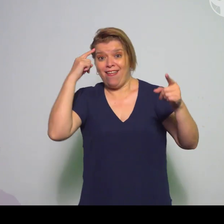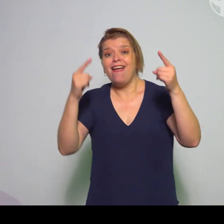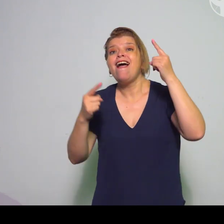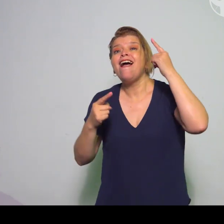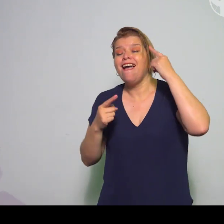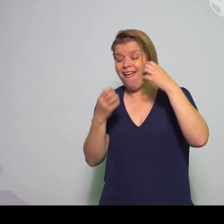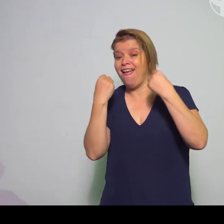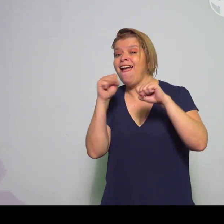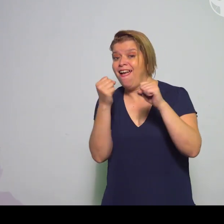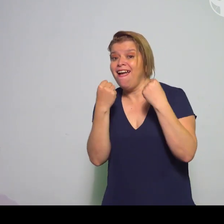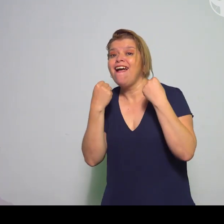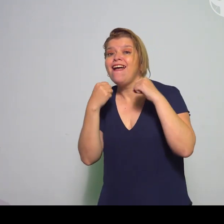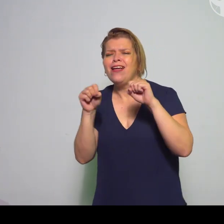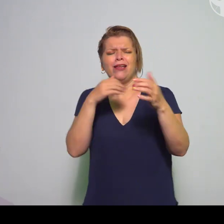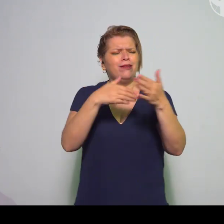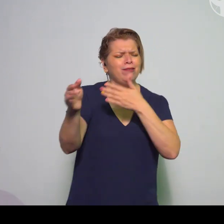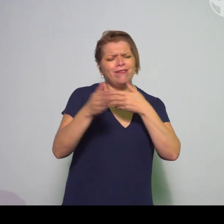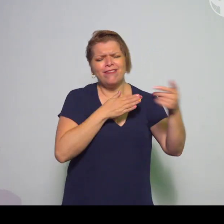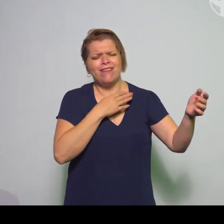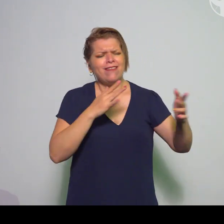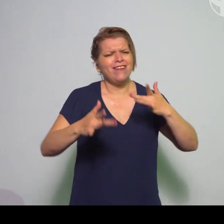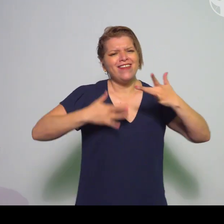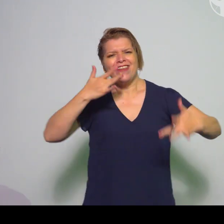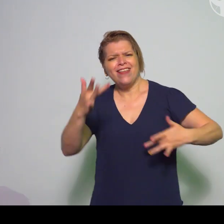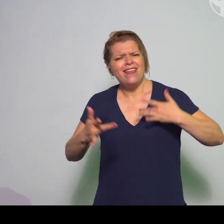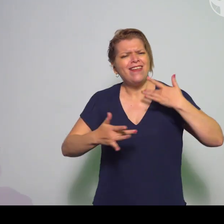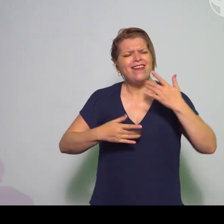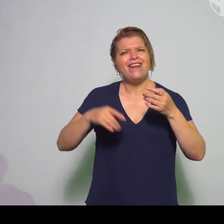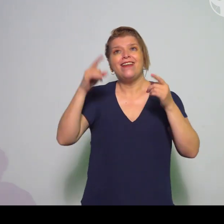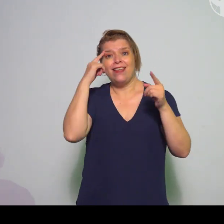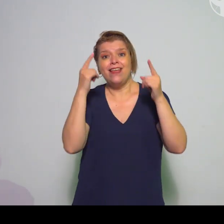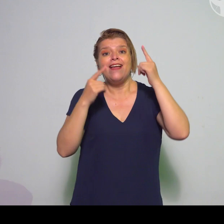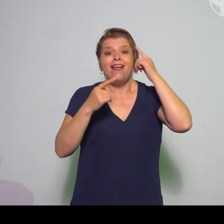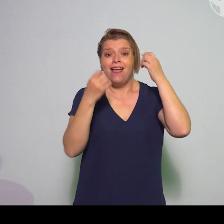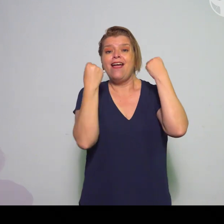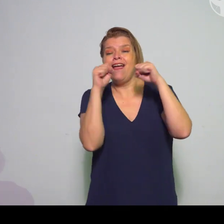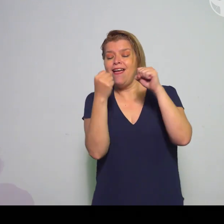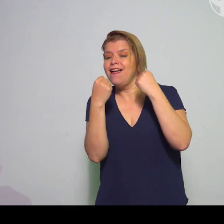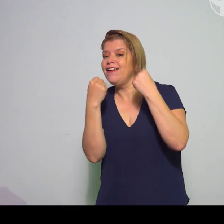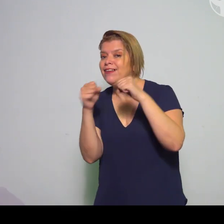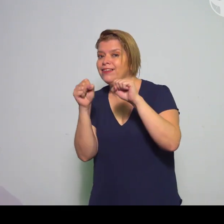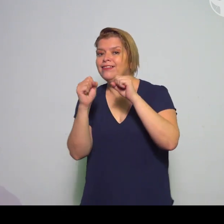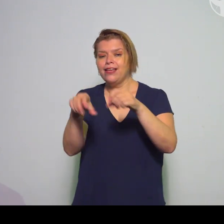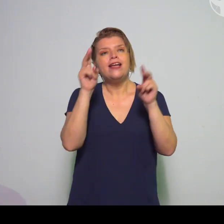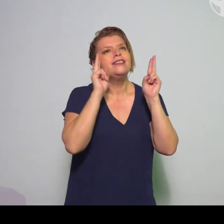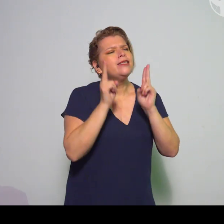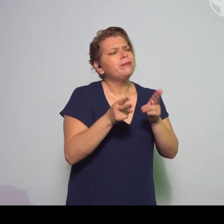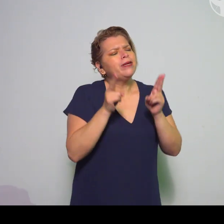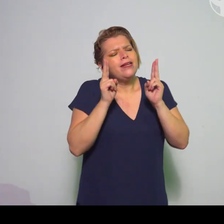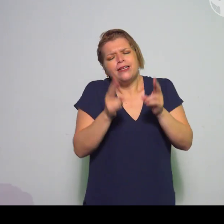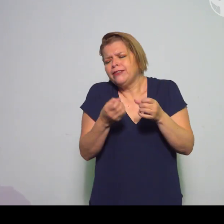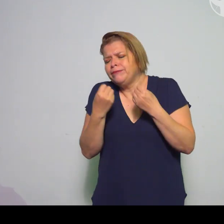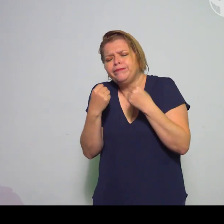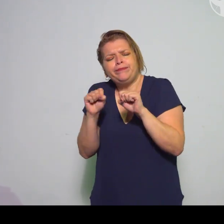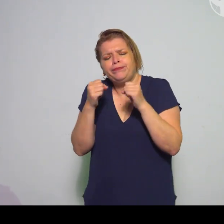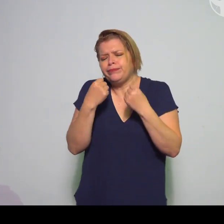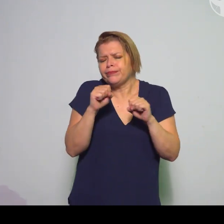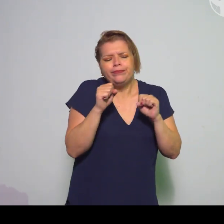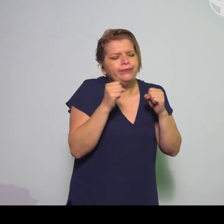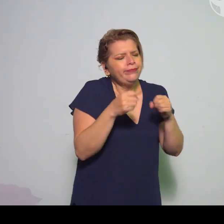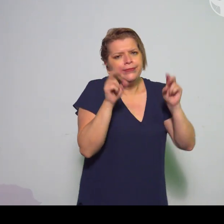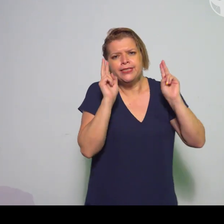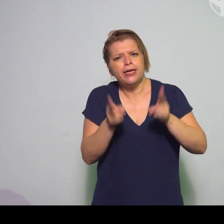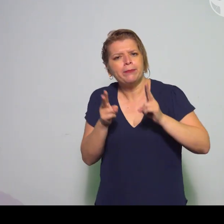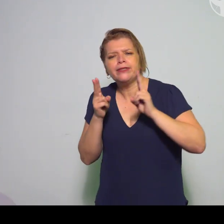estás obrando. Aunque no sienta, tú estás obrando. Siempre estás